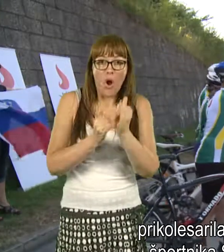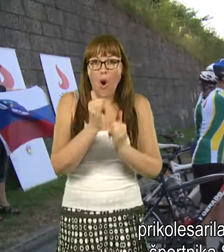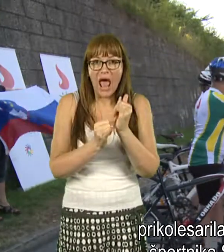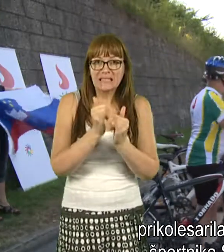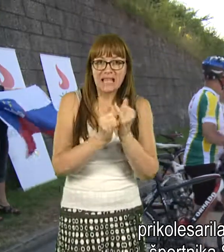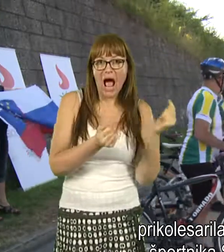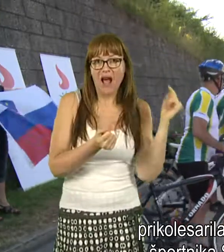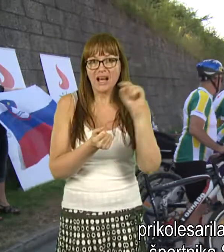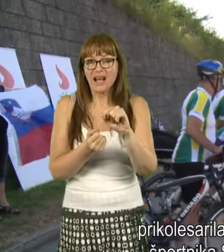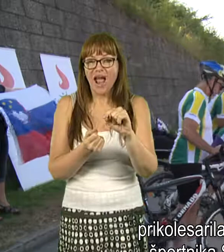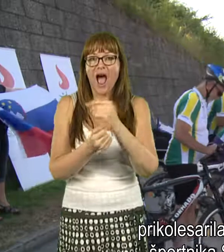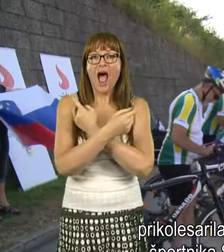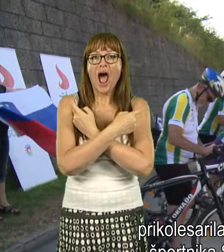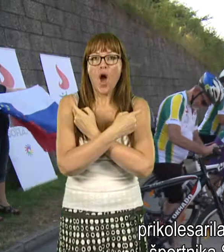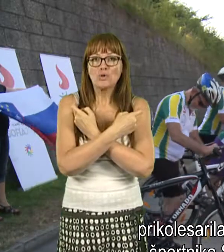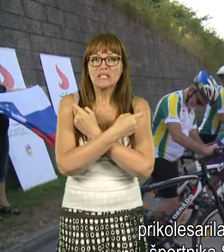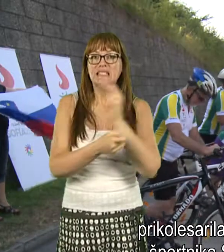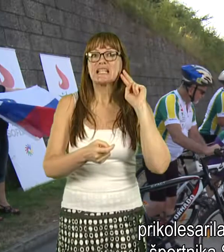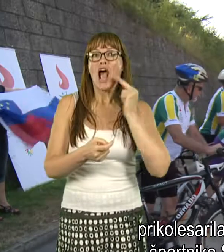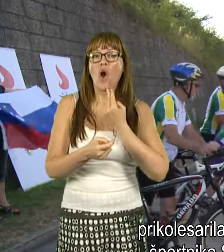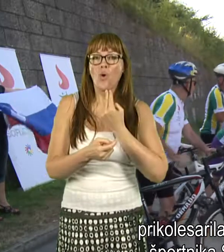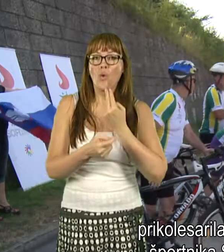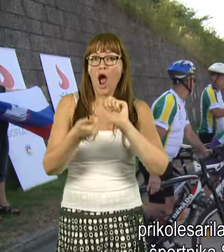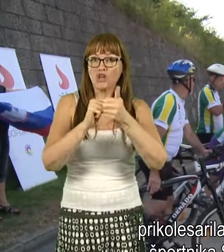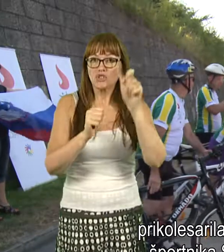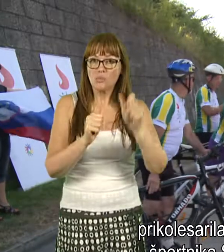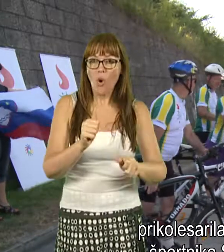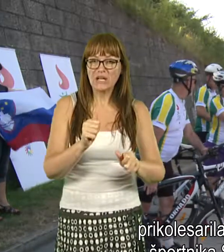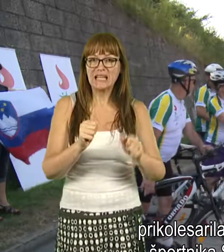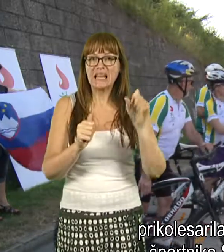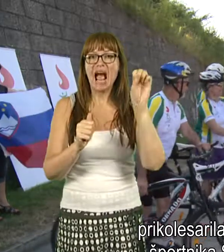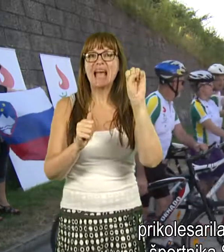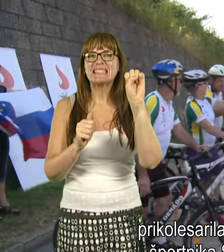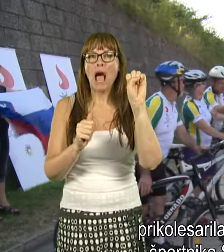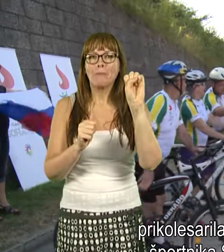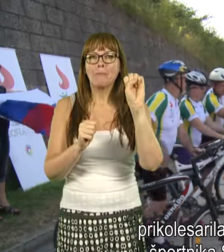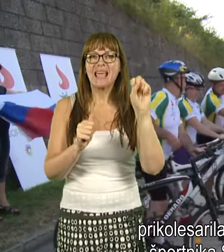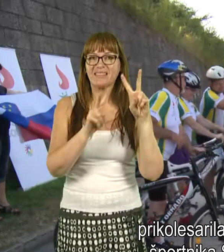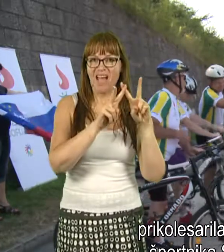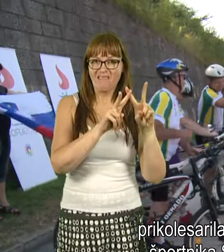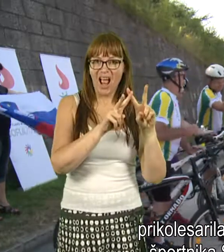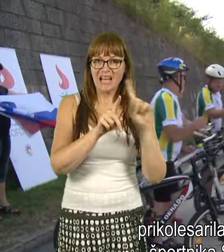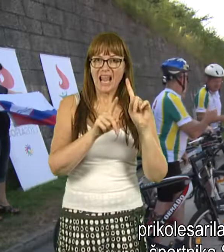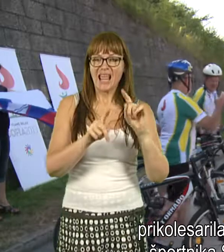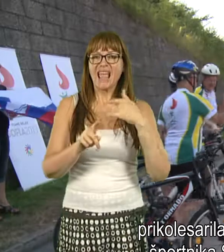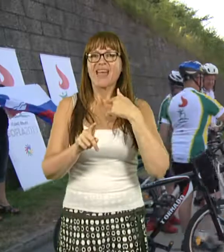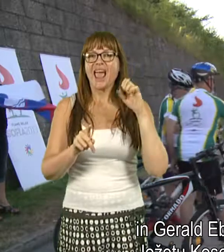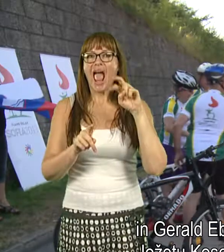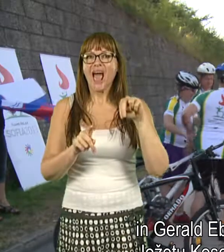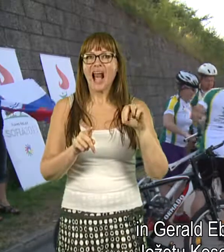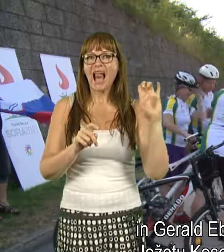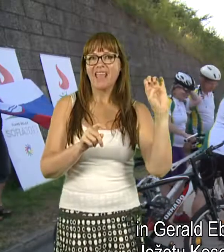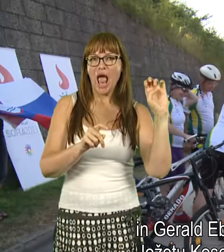Wallner in Gerald Ebner in jo podarila Jožetu Koserju, nekdanjemu